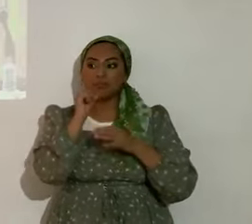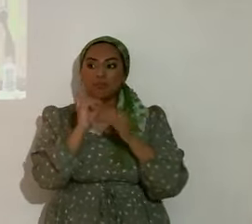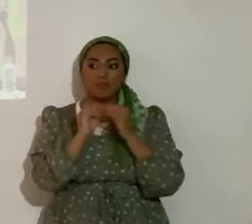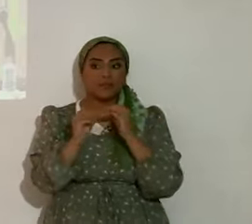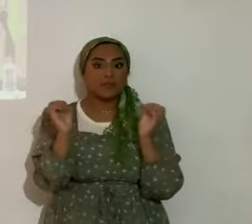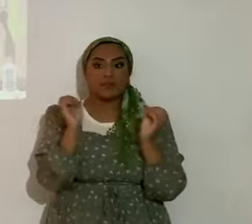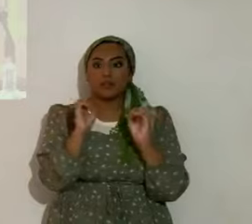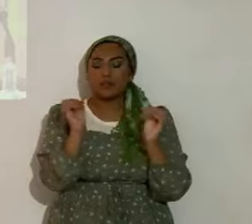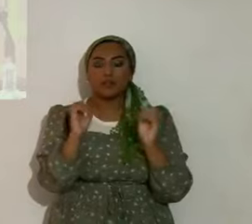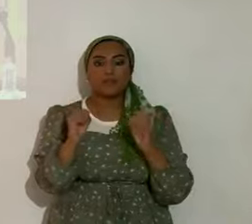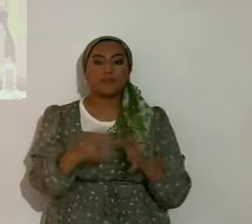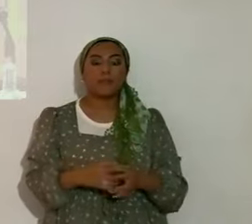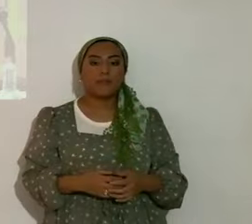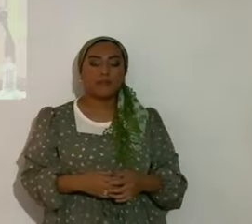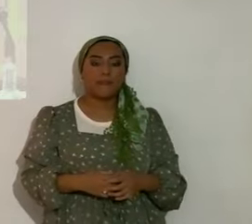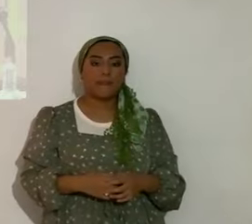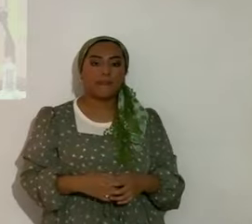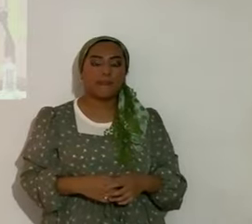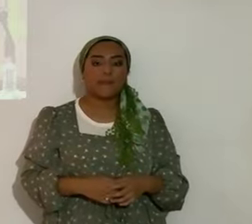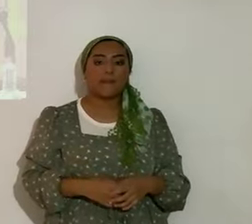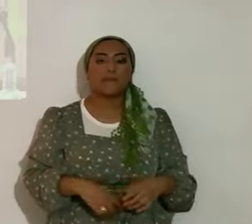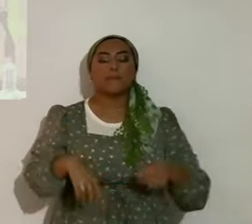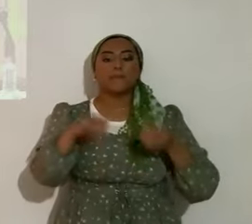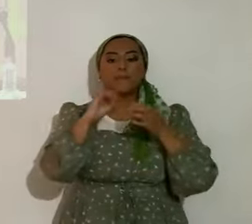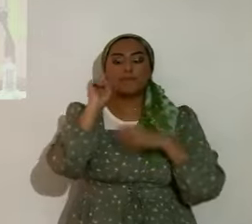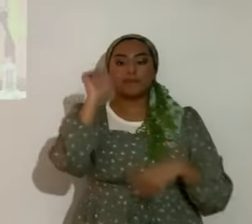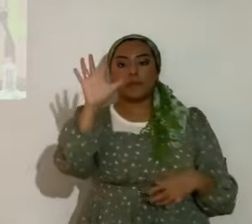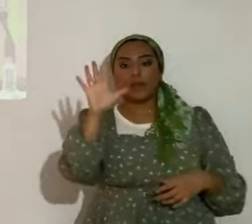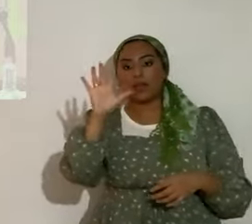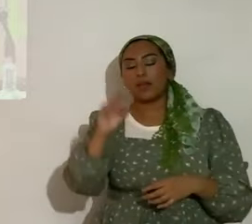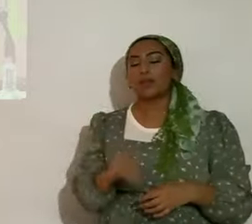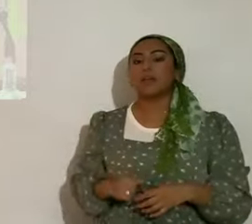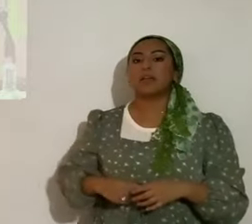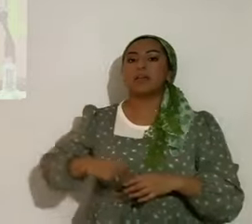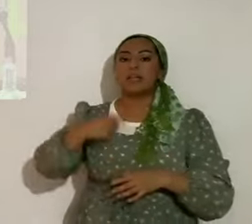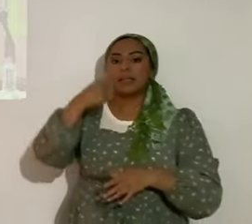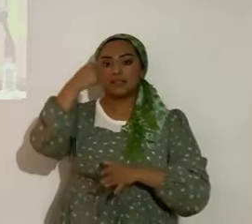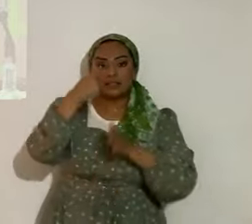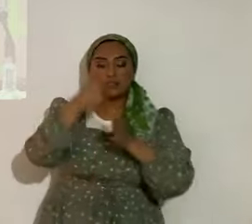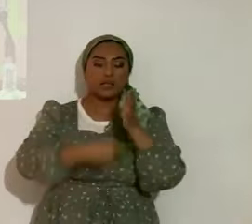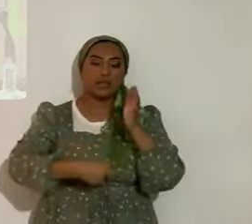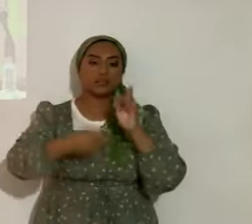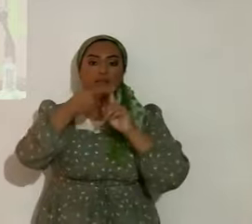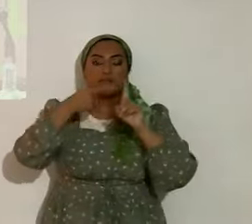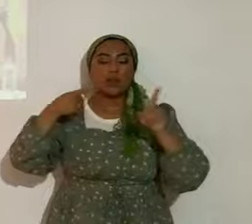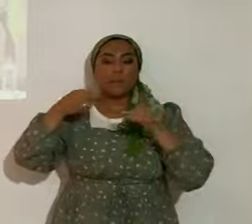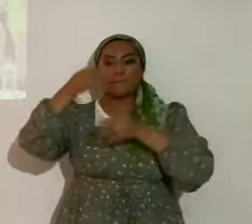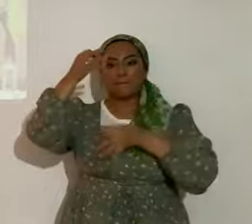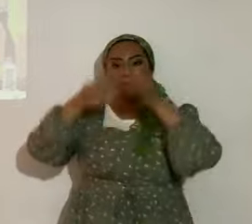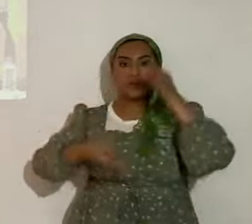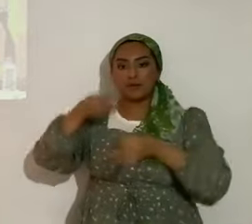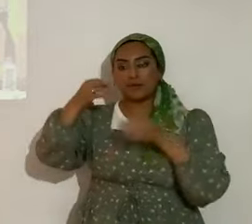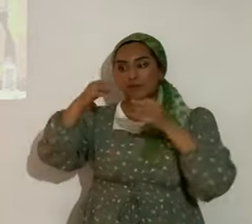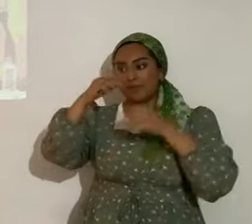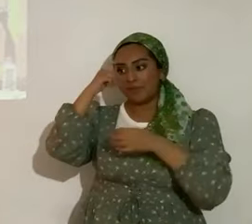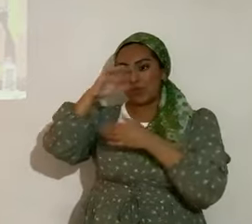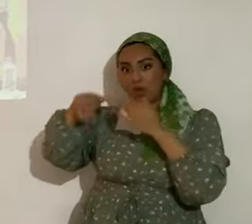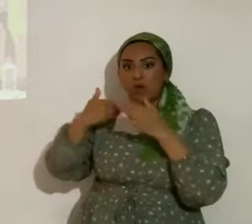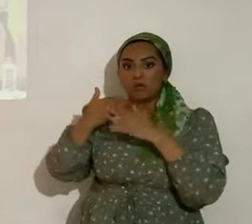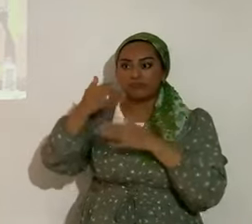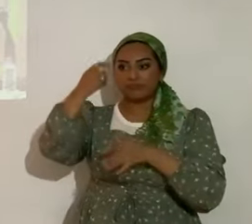etcétera. Honorario de abogados. Cinco, impuestos del tribunal, porque todo